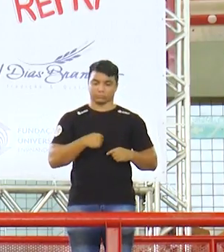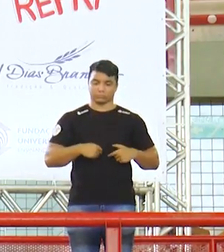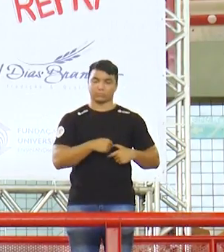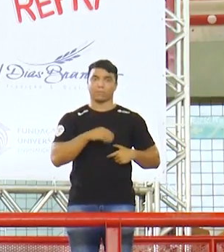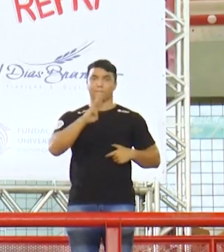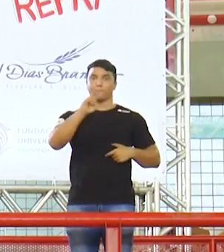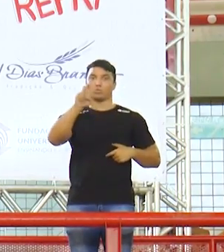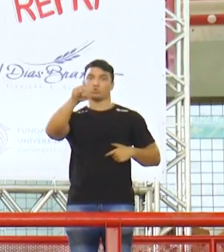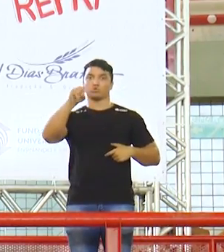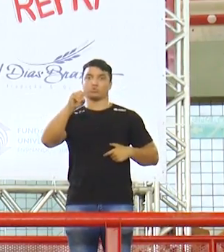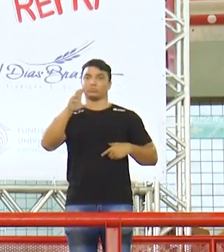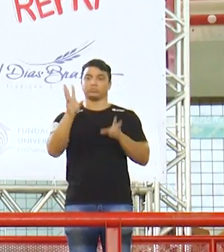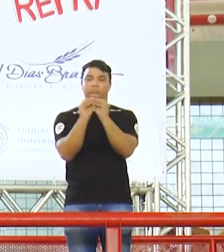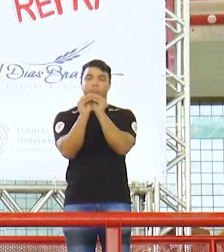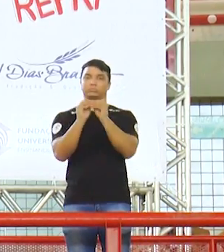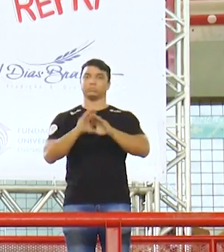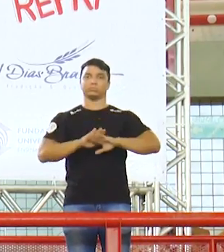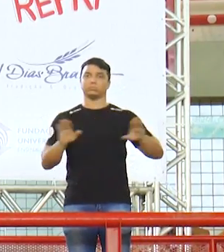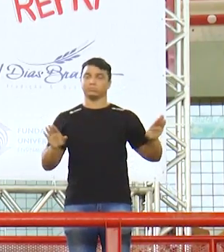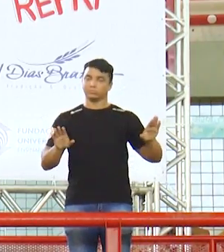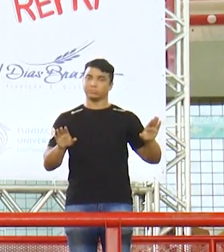bucho.